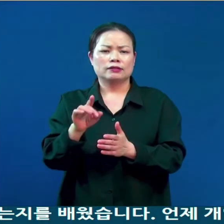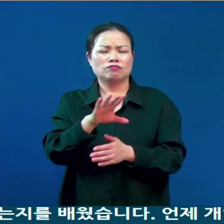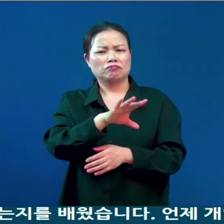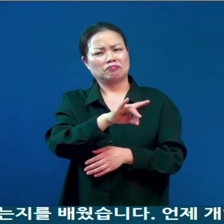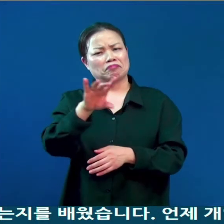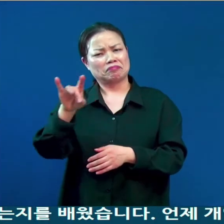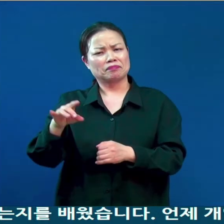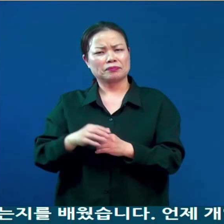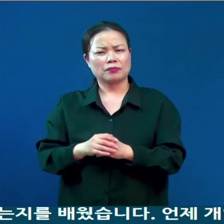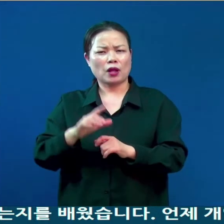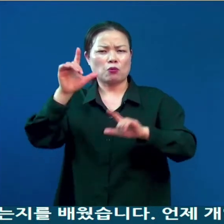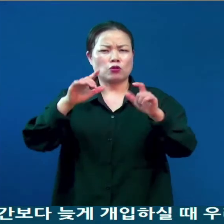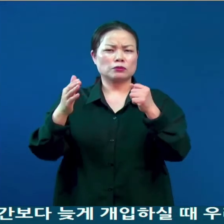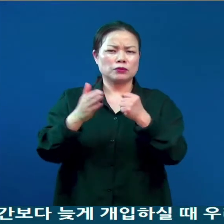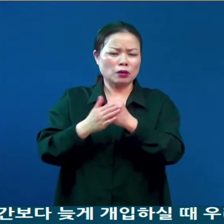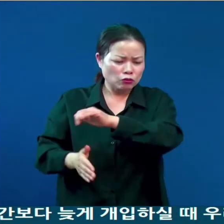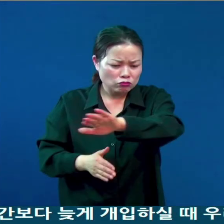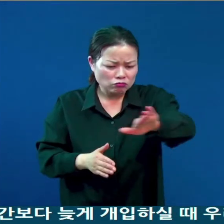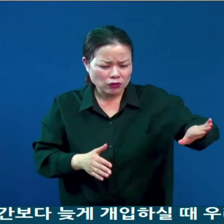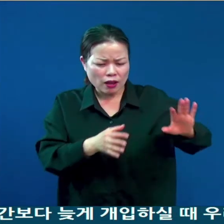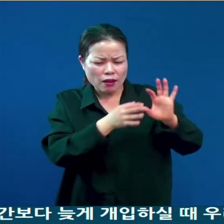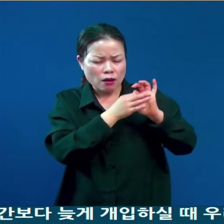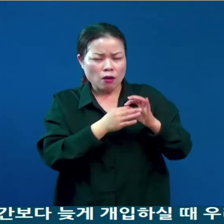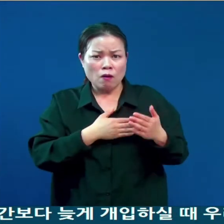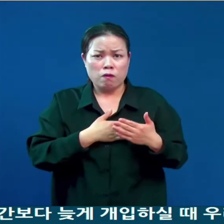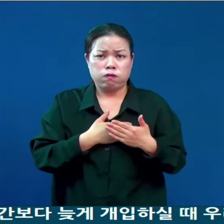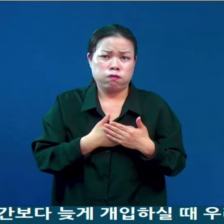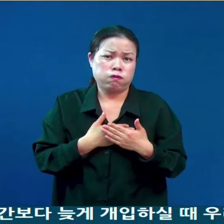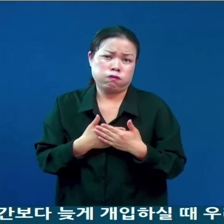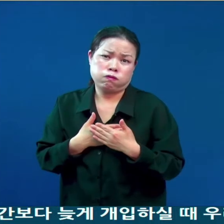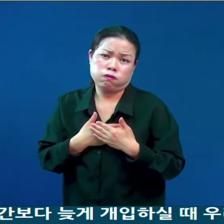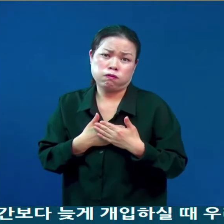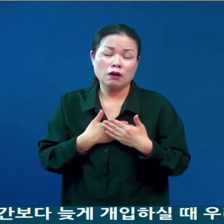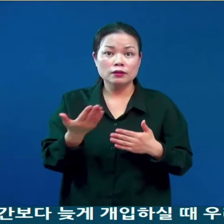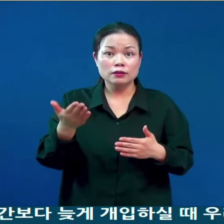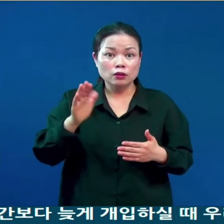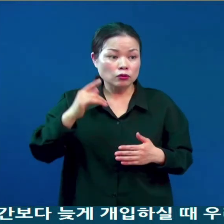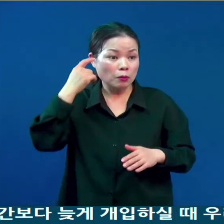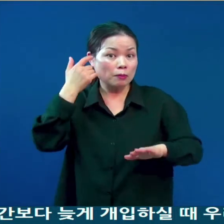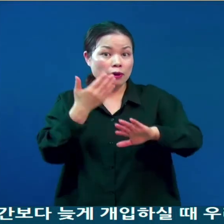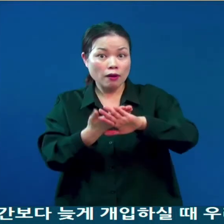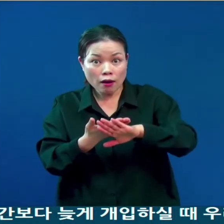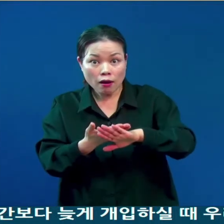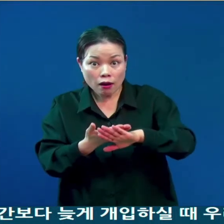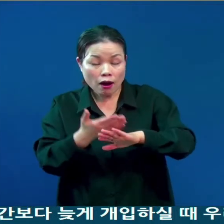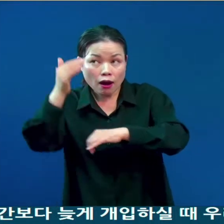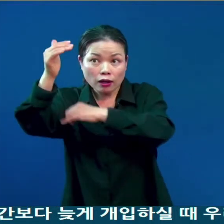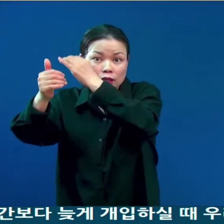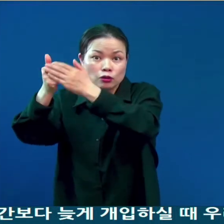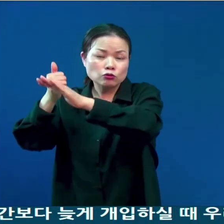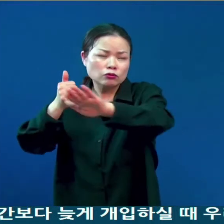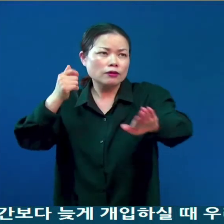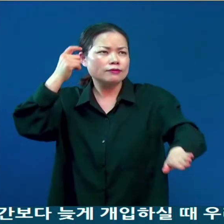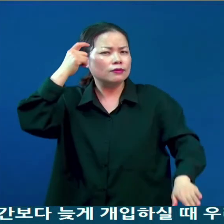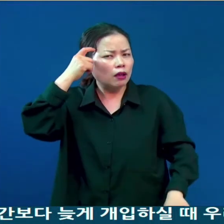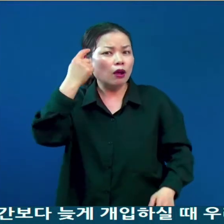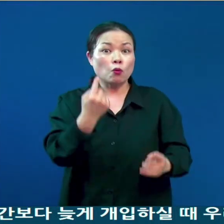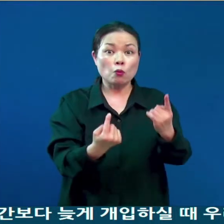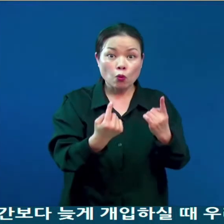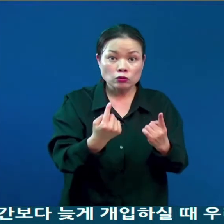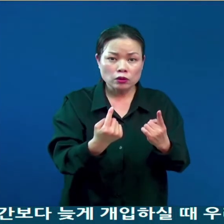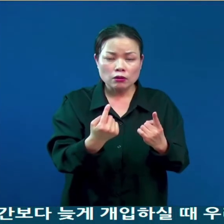때로는 그런 모습 때문에 우리는 계속해서 초조해하고 불안하고, 그러나 또 반대로 어쩔 때는 하나님께서 우리가 생각했던